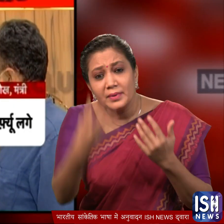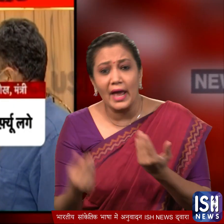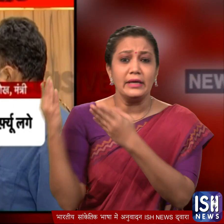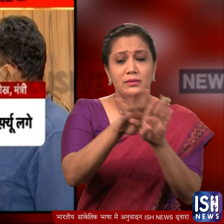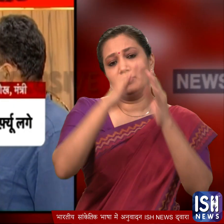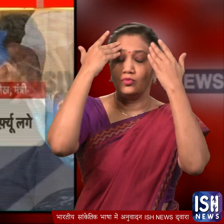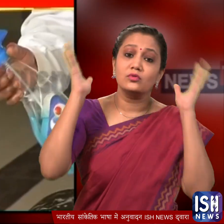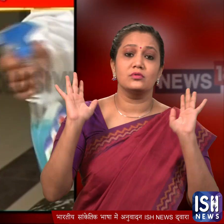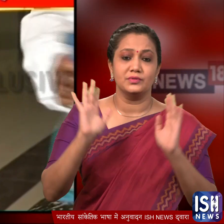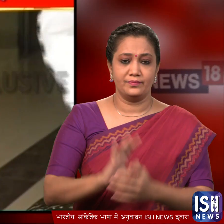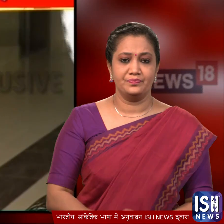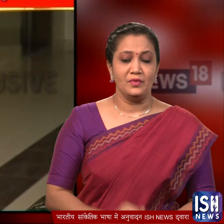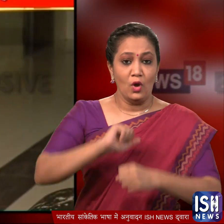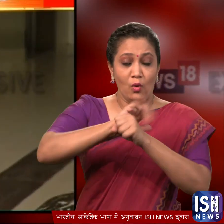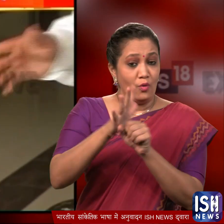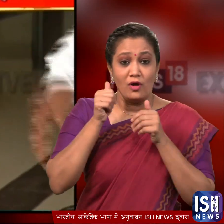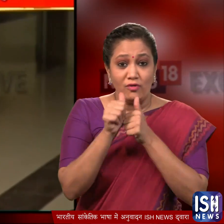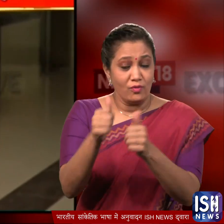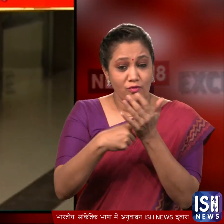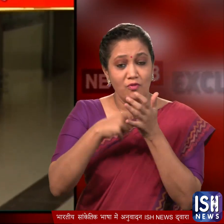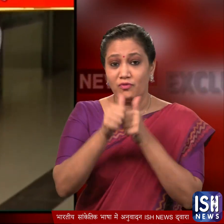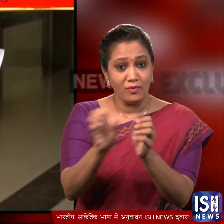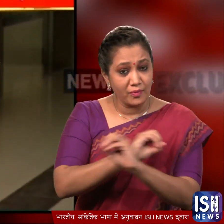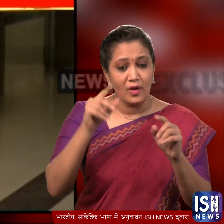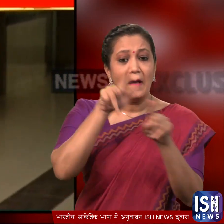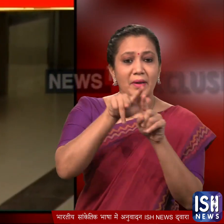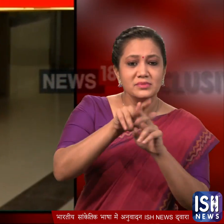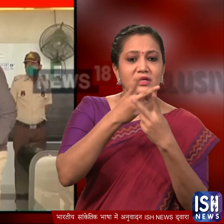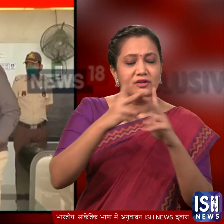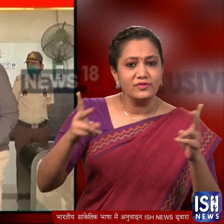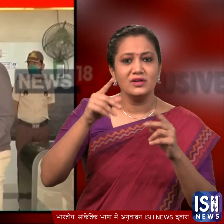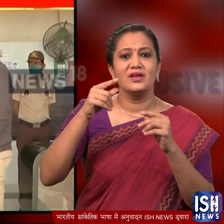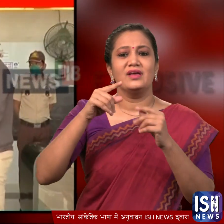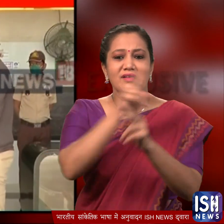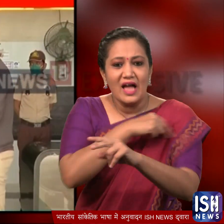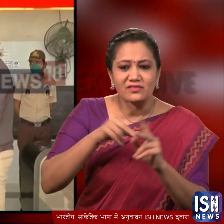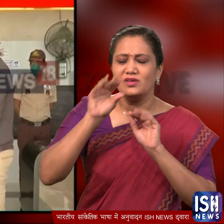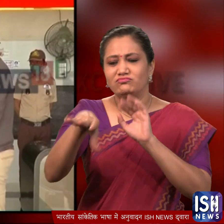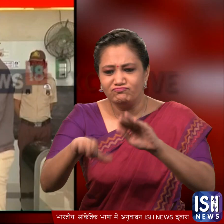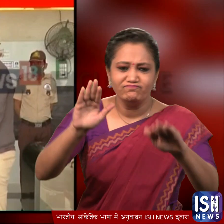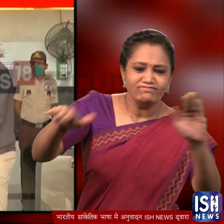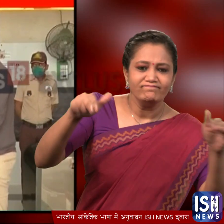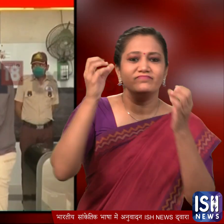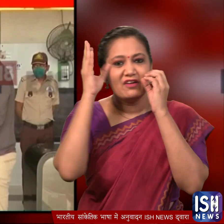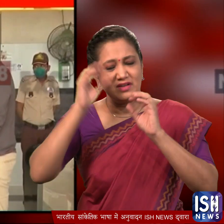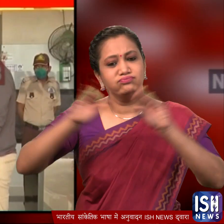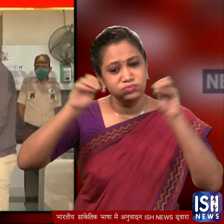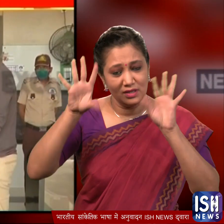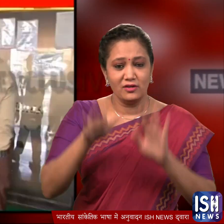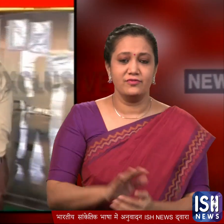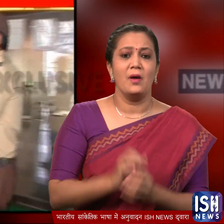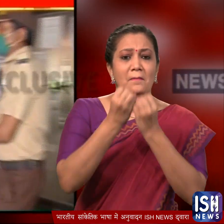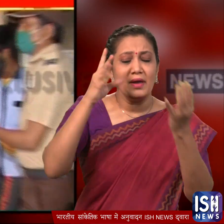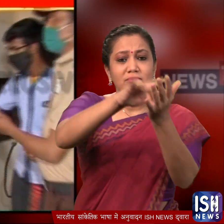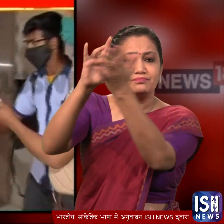कर्फ्यू लगे। कोरोना की अनदेखी करने वालों पर एक्शन लेने के साथ ही बीएमसी के कर्मचारी लोगों को जागरूक करते भी नजर आए। इस महामारी से बचने